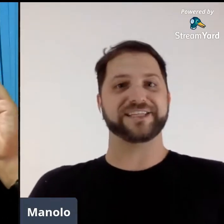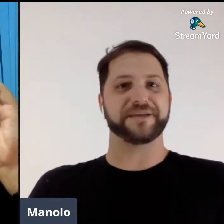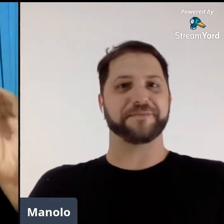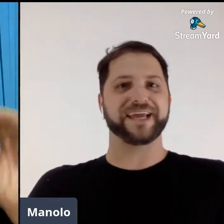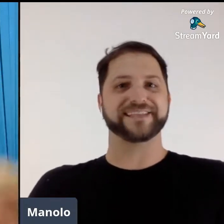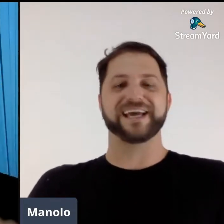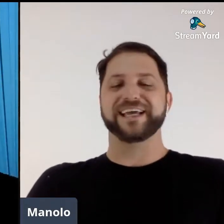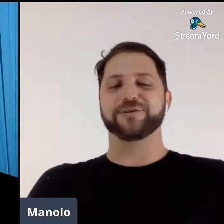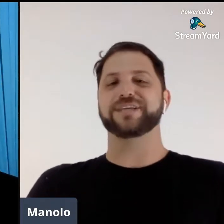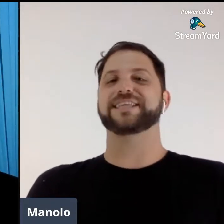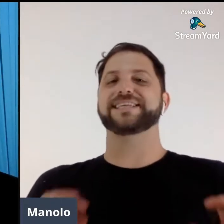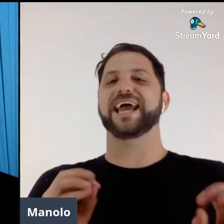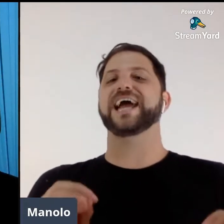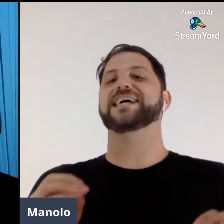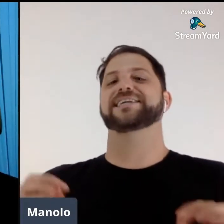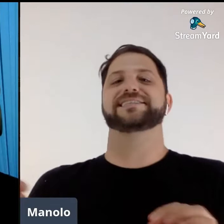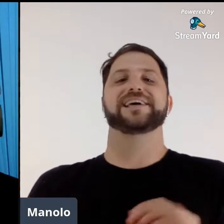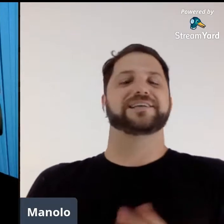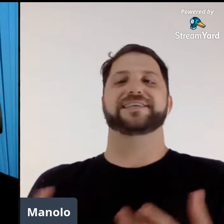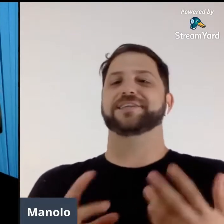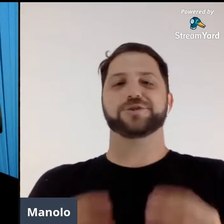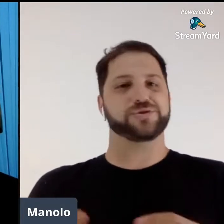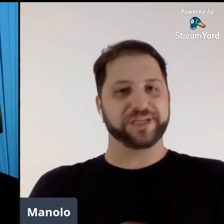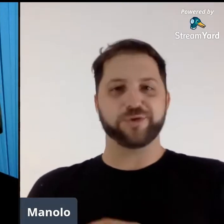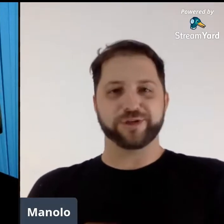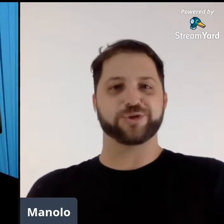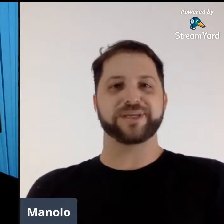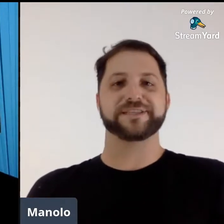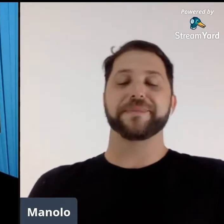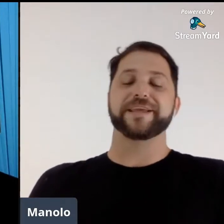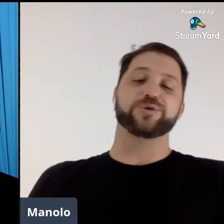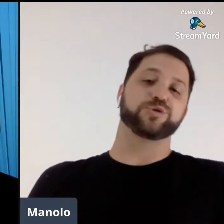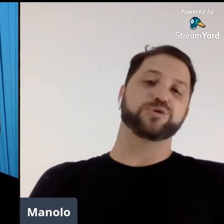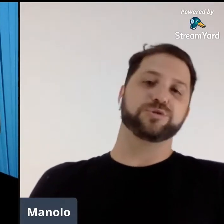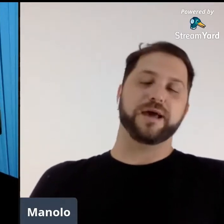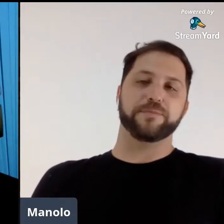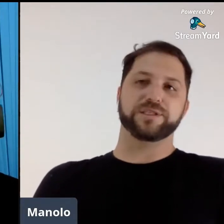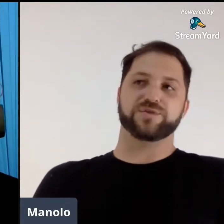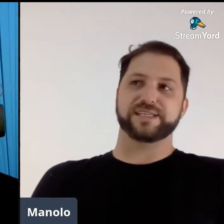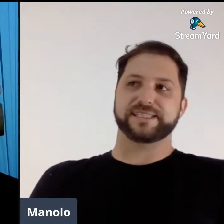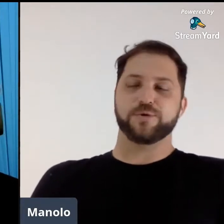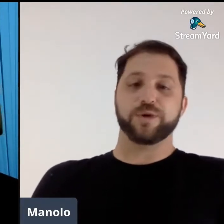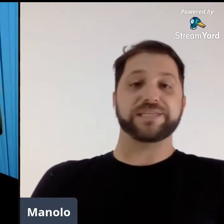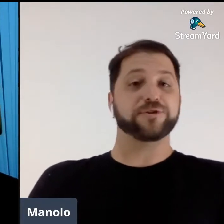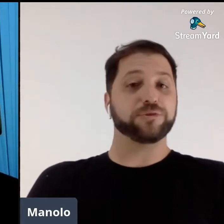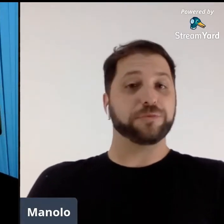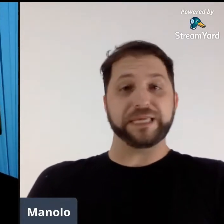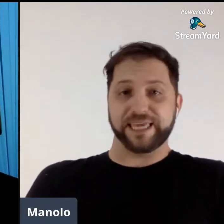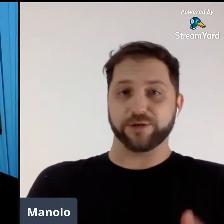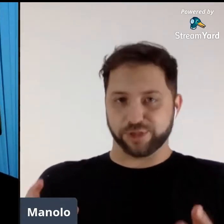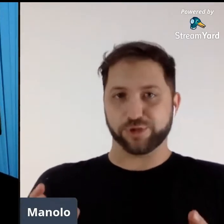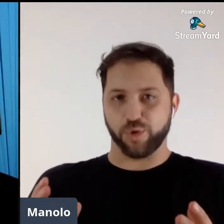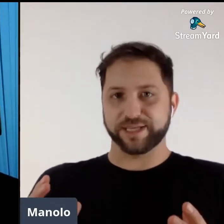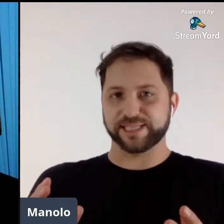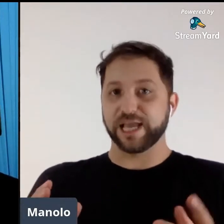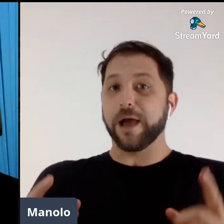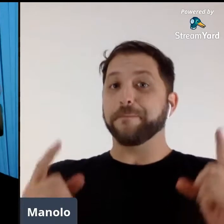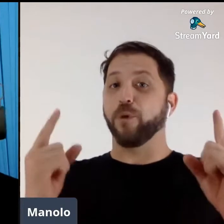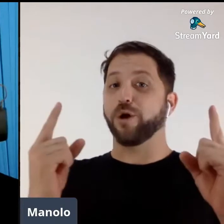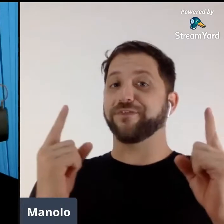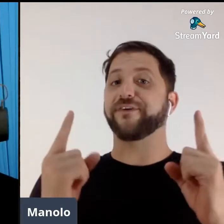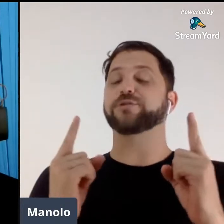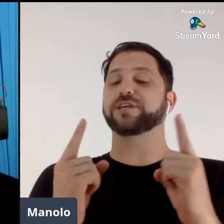mascando chiclete na empresa. Então, certas regras, certas situações, estudos, muitas vezes tem um conhecimento muito pequeno das